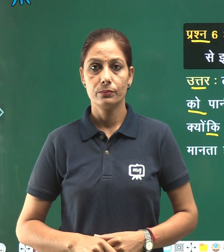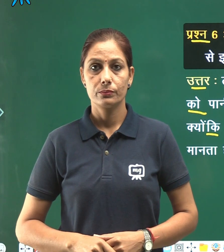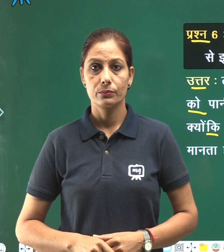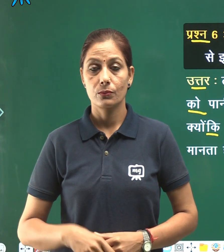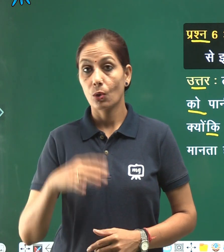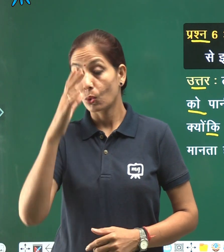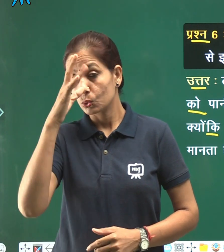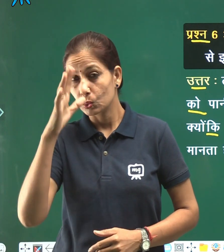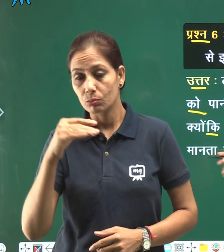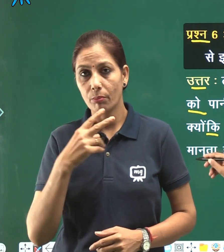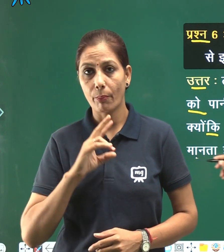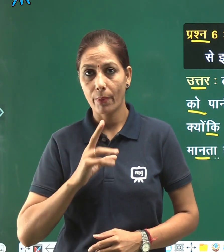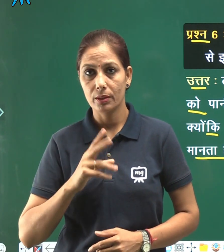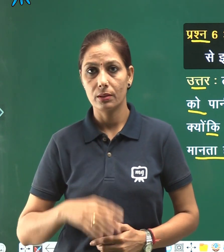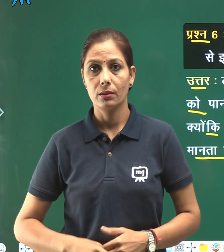अंधविश्वास मानता था।